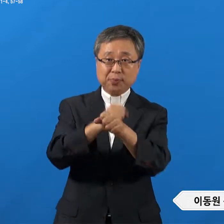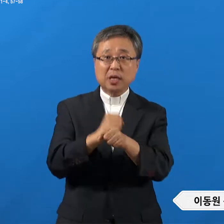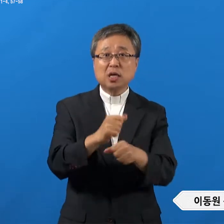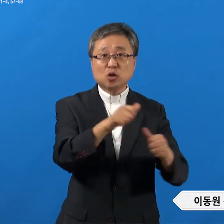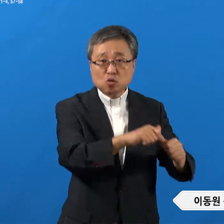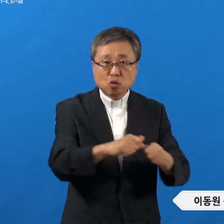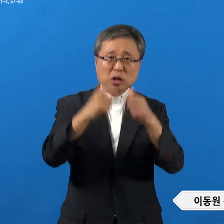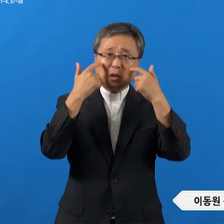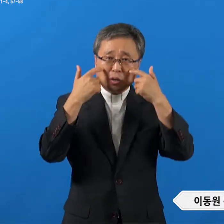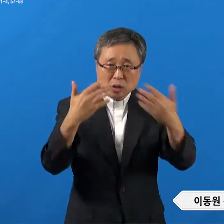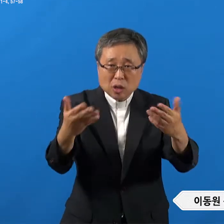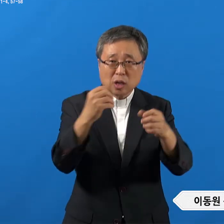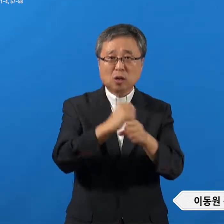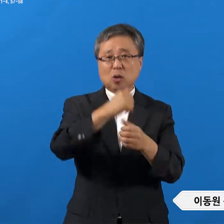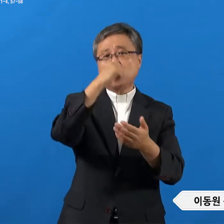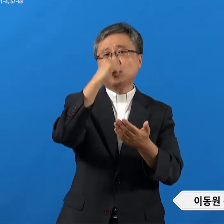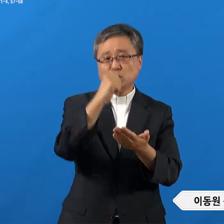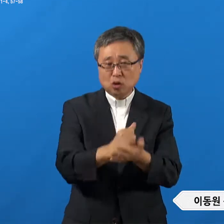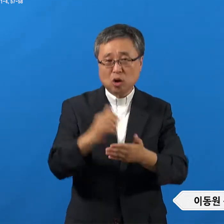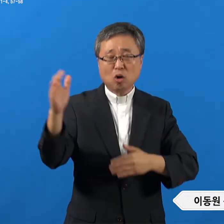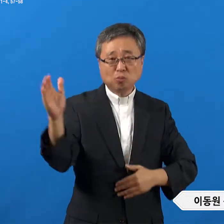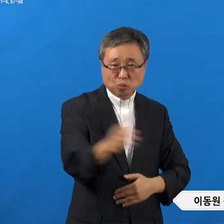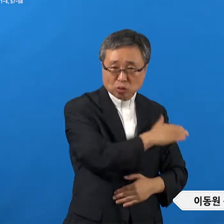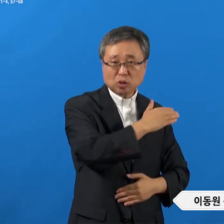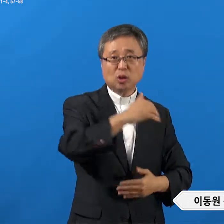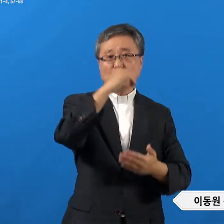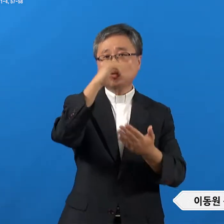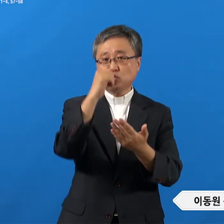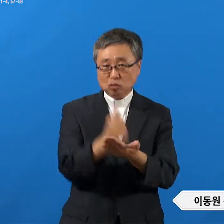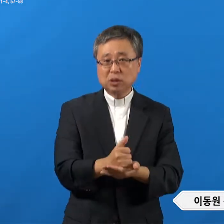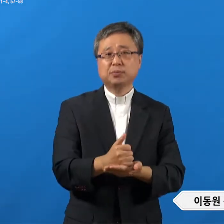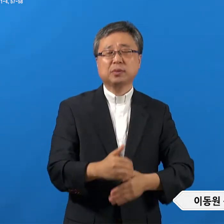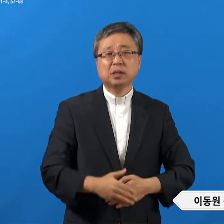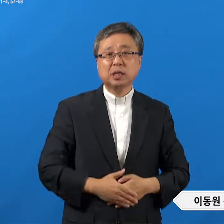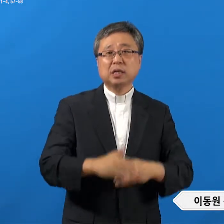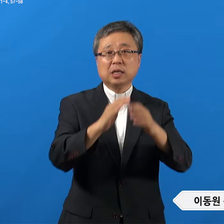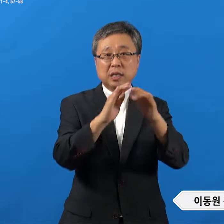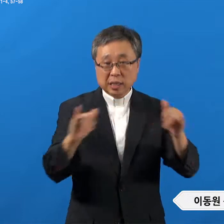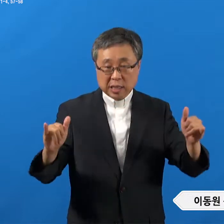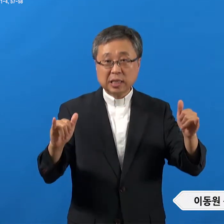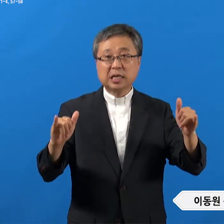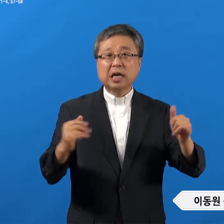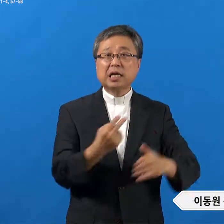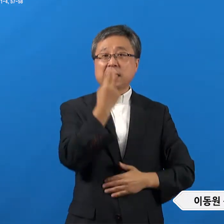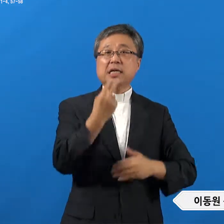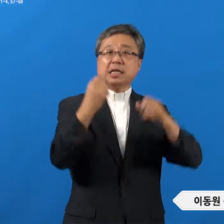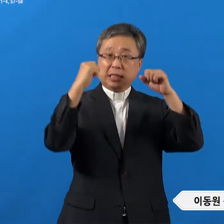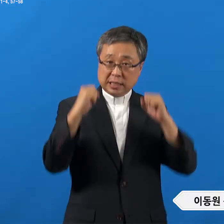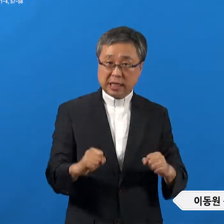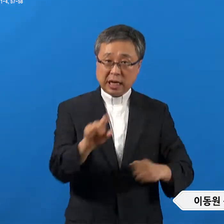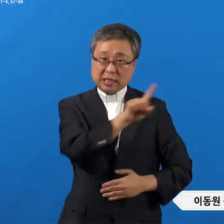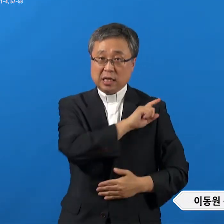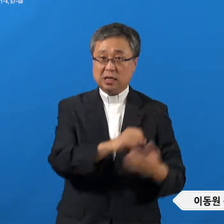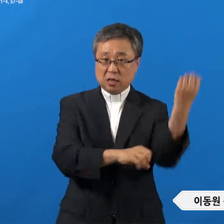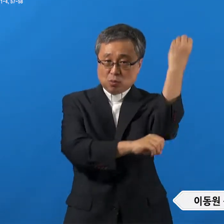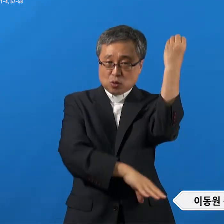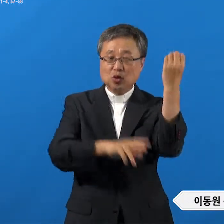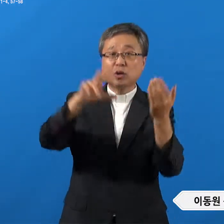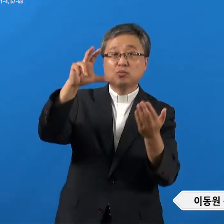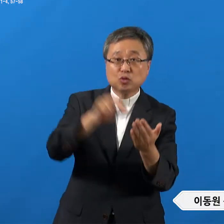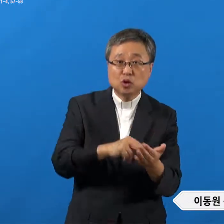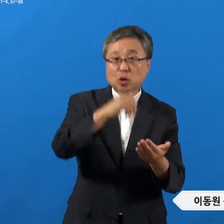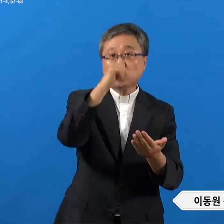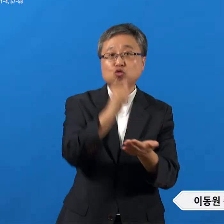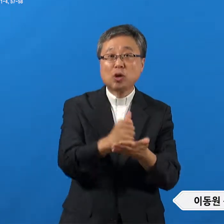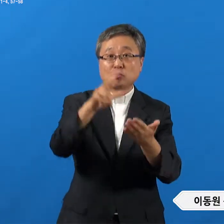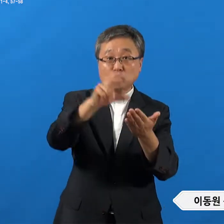구원은 철저하게 죄로부터의 구원인 것입니다. 인간 실존의 가장 근본적인 문제는 죄 문제예요. 이